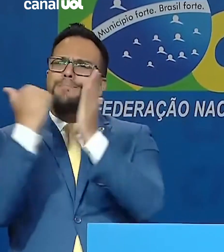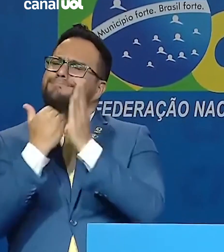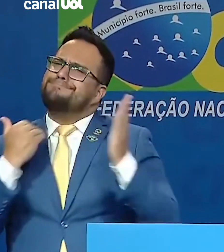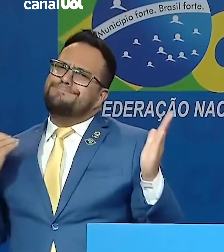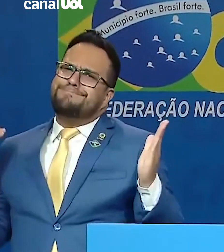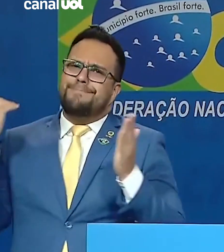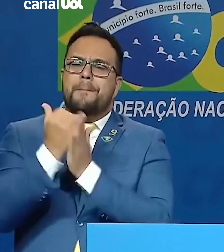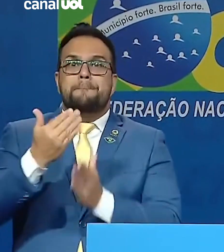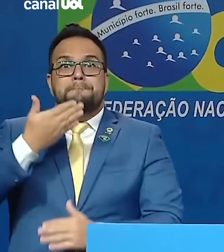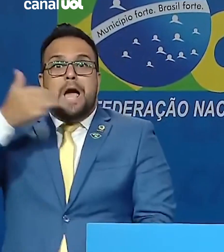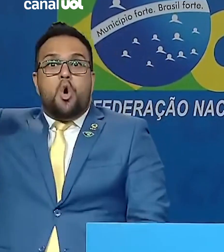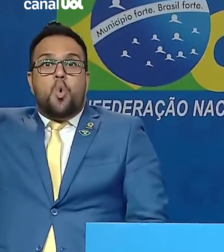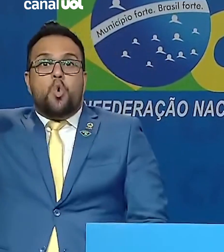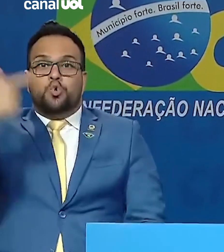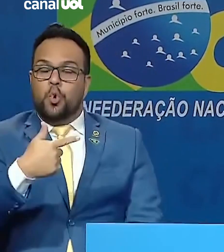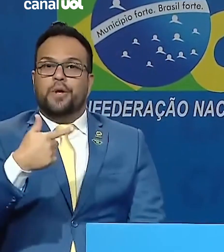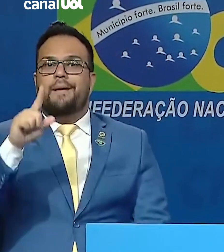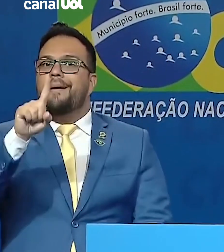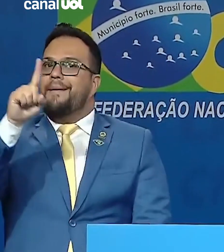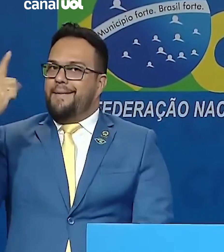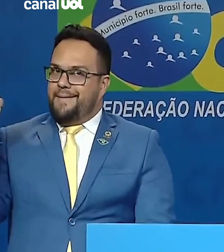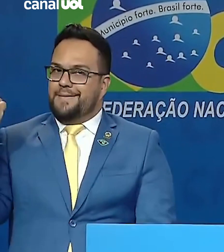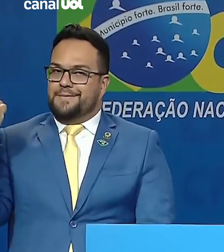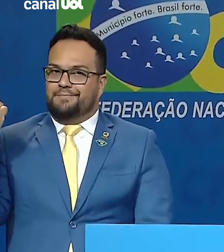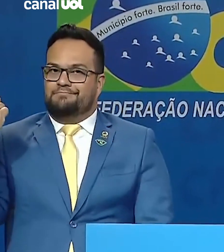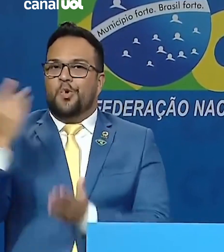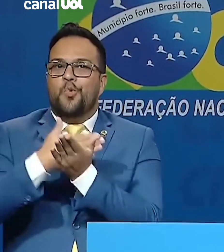mas muito melhor do que aquele que recebemos